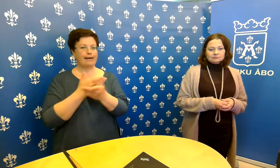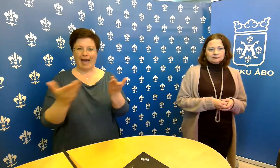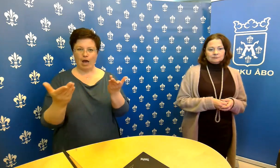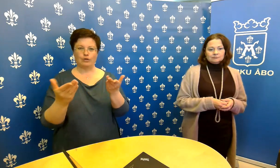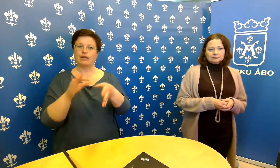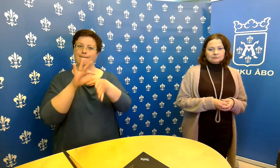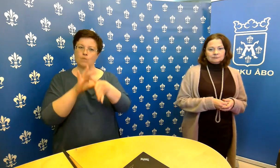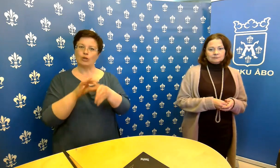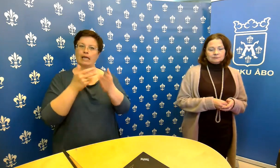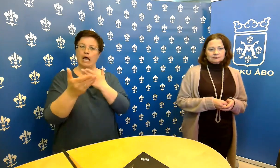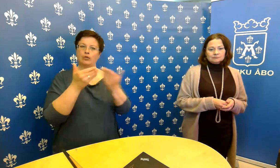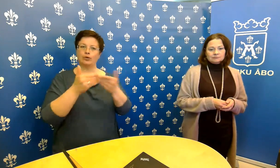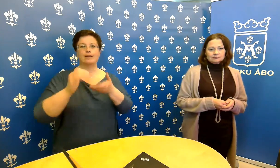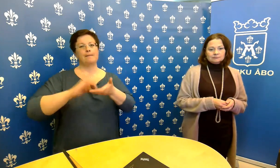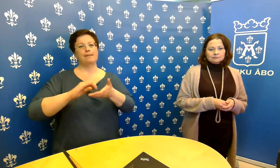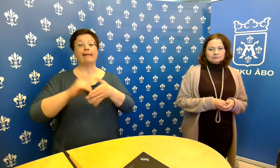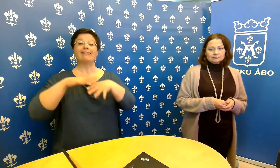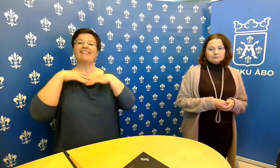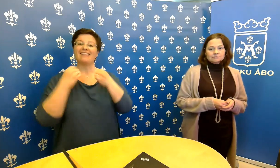terveyden potilaiden kanssa.